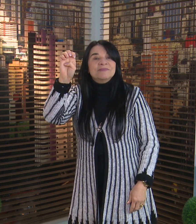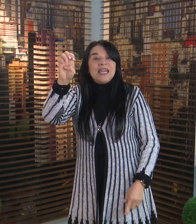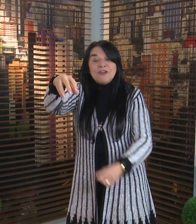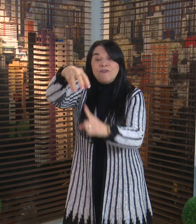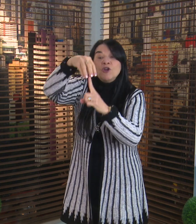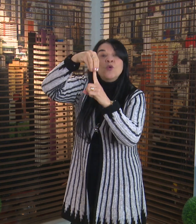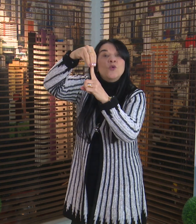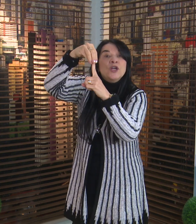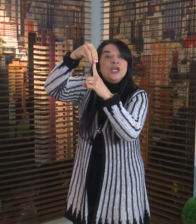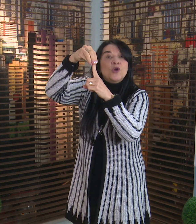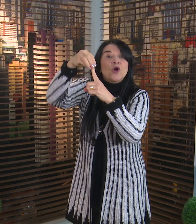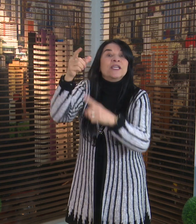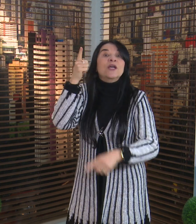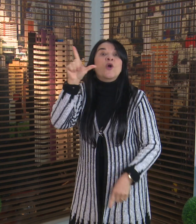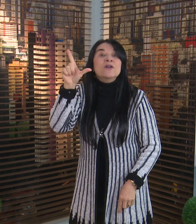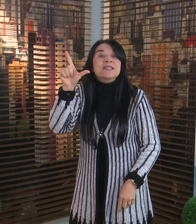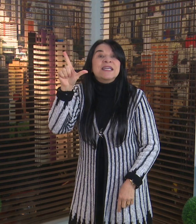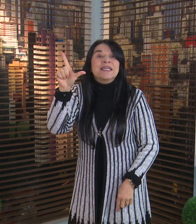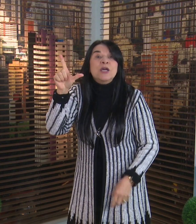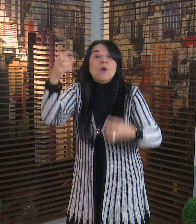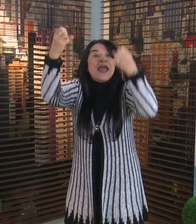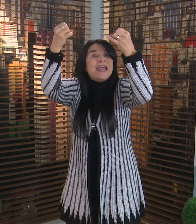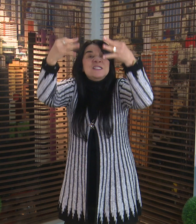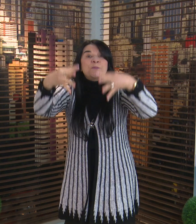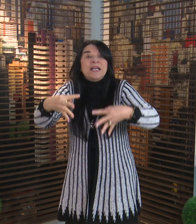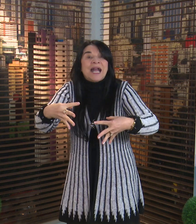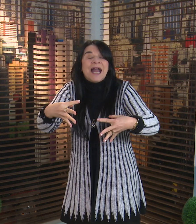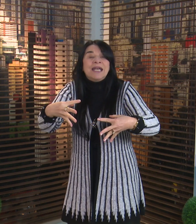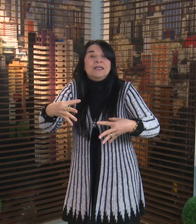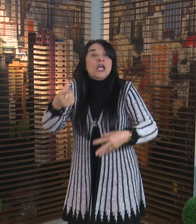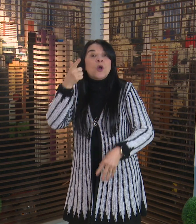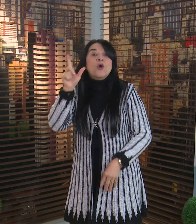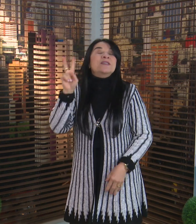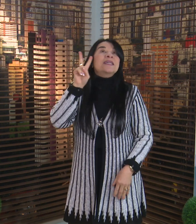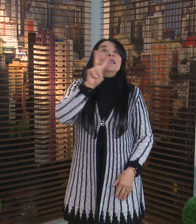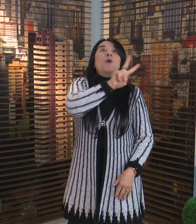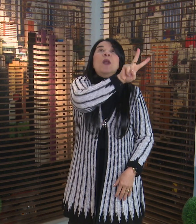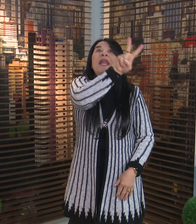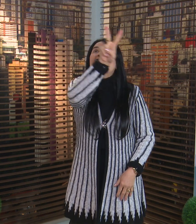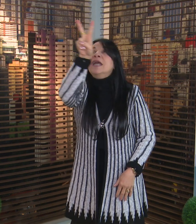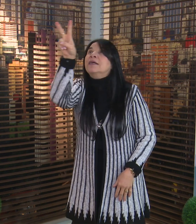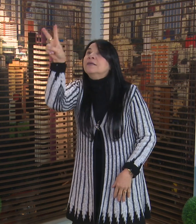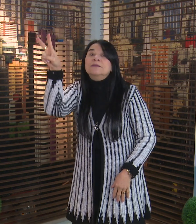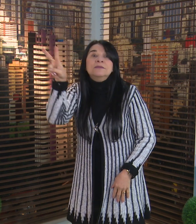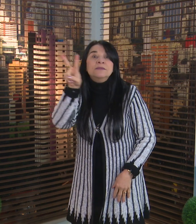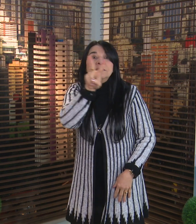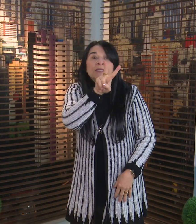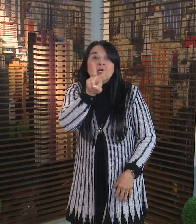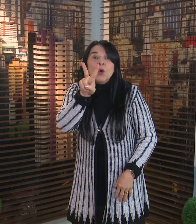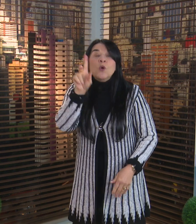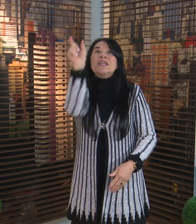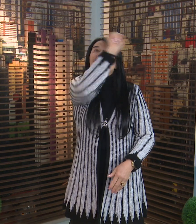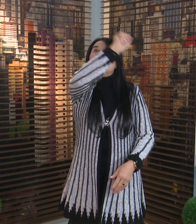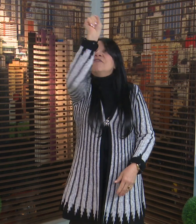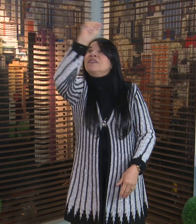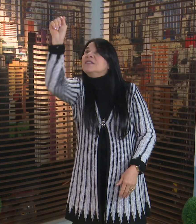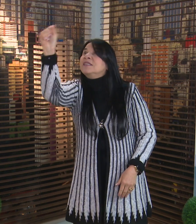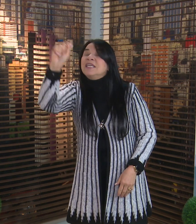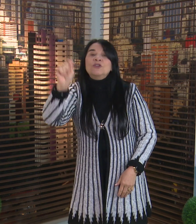Ele foi o único que conseguiu explicar, conseguiu ler o que estava